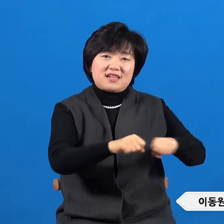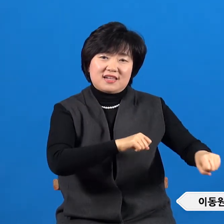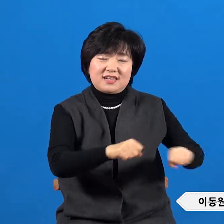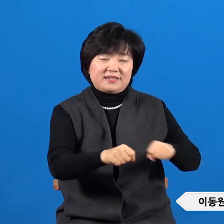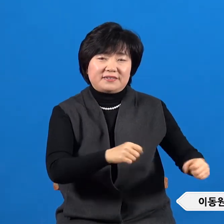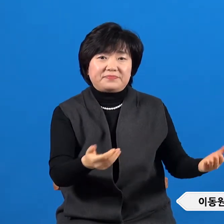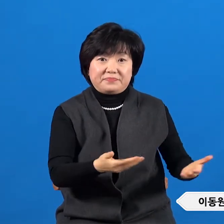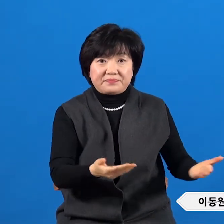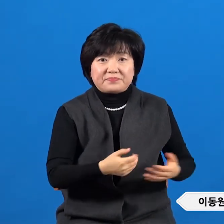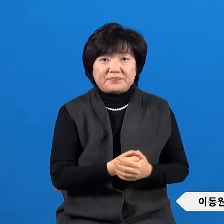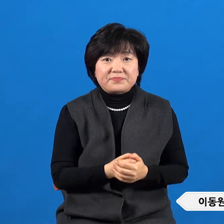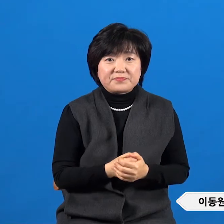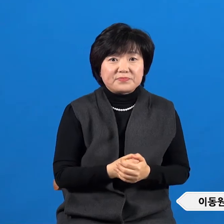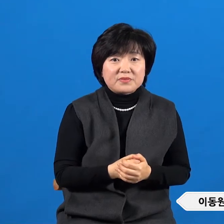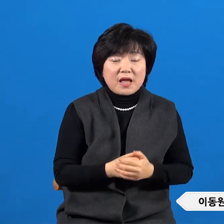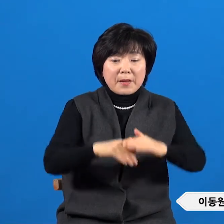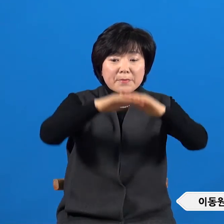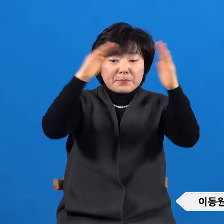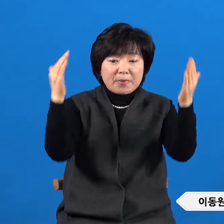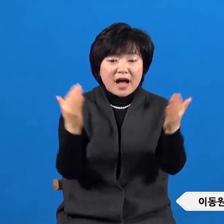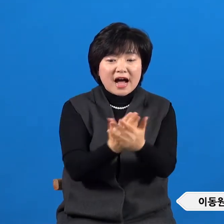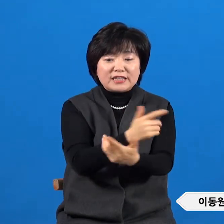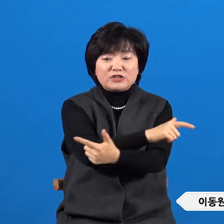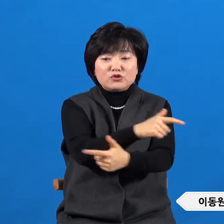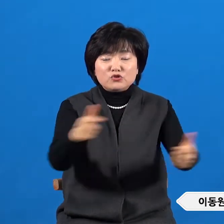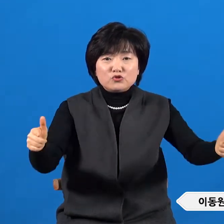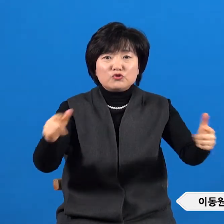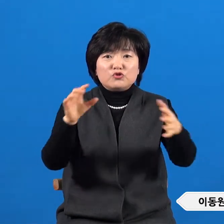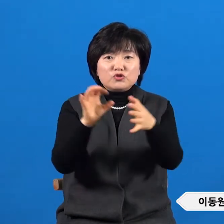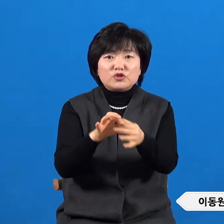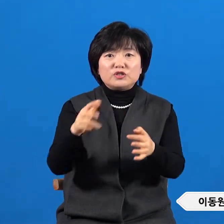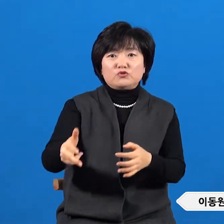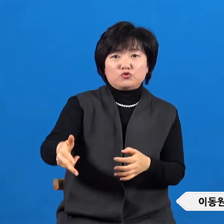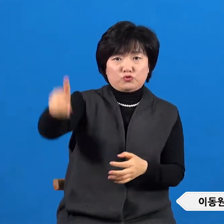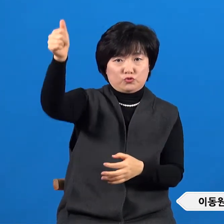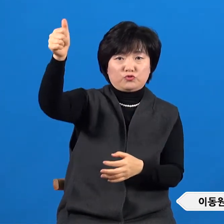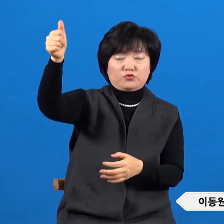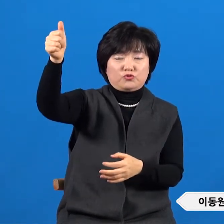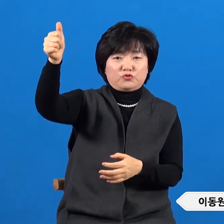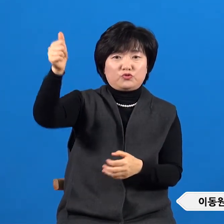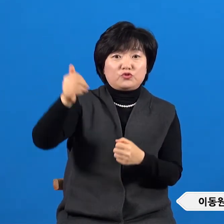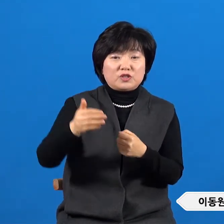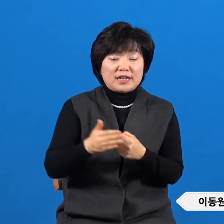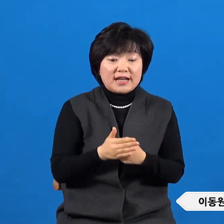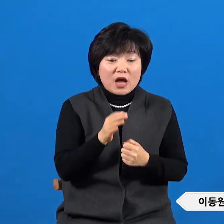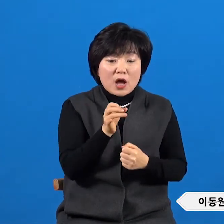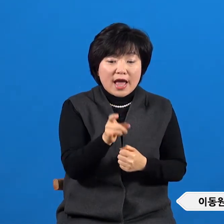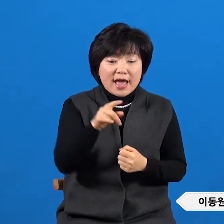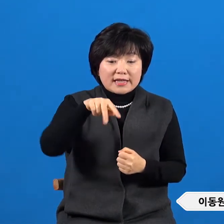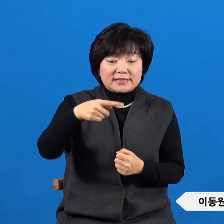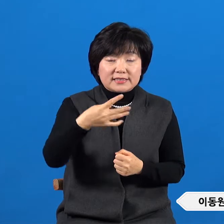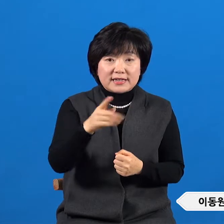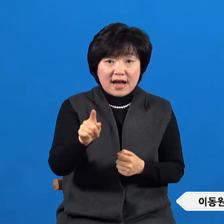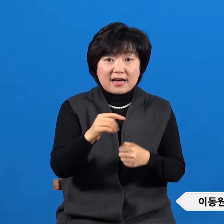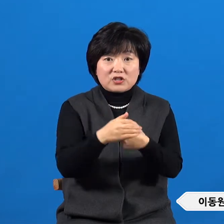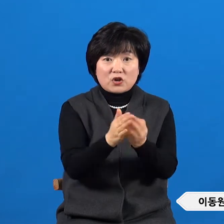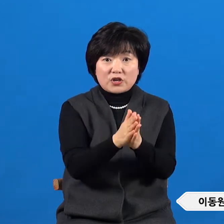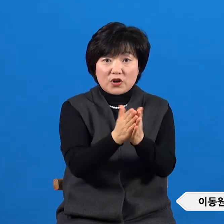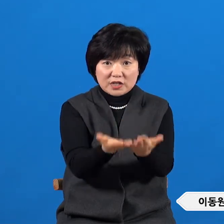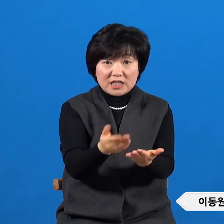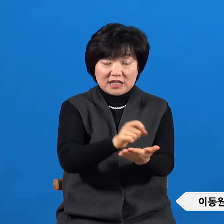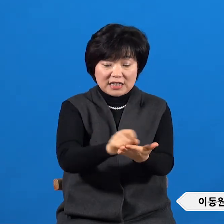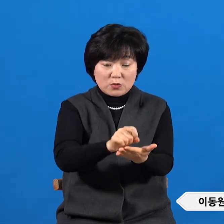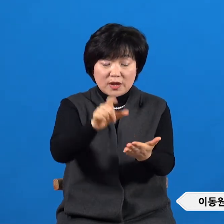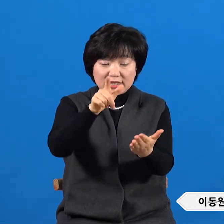하나님은 일할 수 있는 하나님이십니다. 문자 그대로 그분은 만유의 주가 되시기 때문입니다.